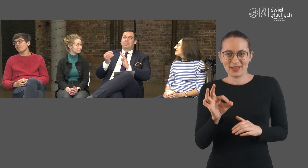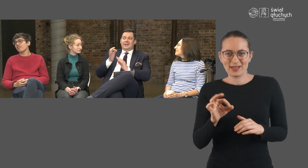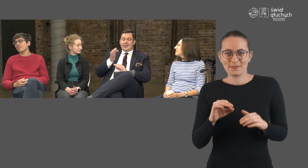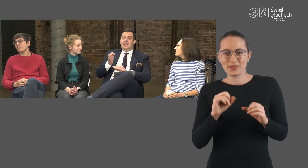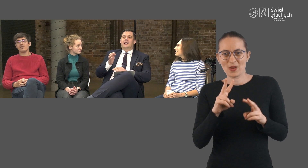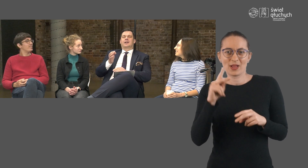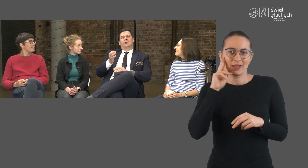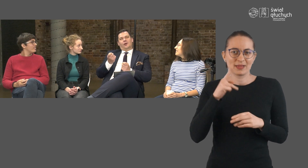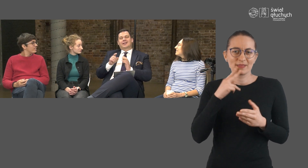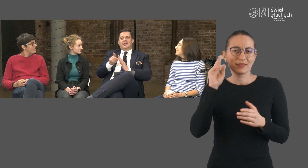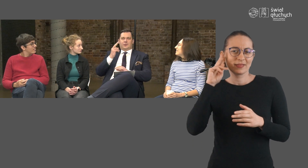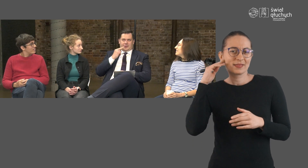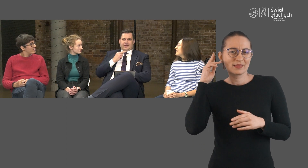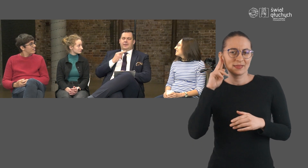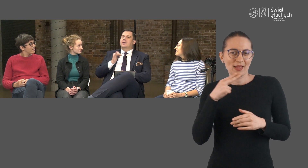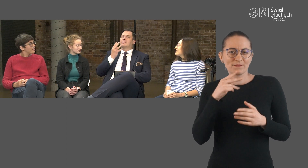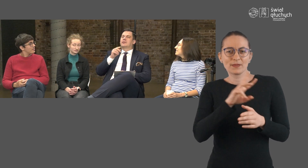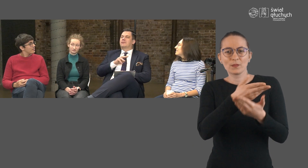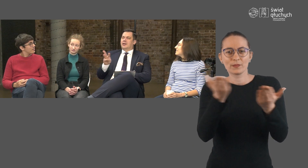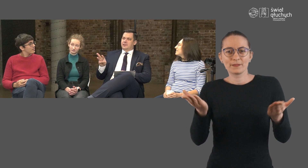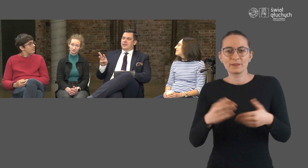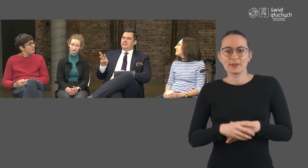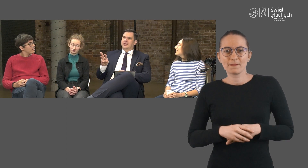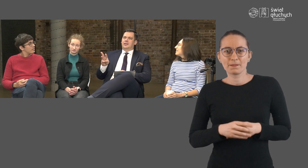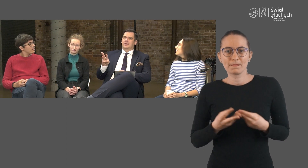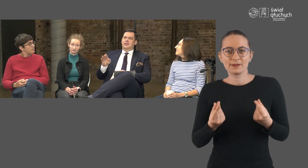dołożyć pytanie trochę dla głuchych, nie?